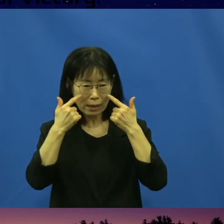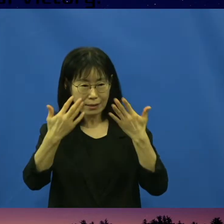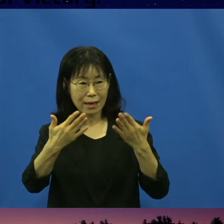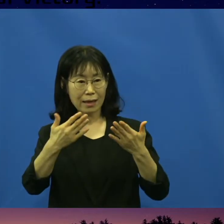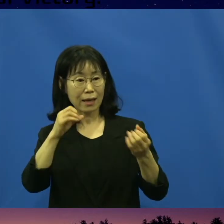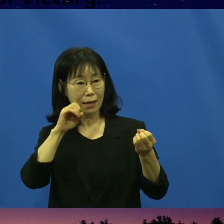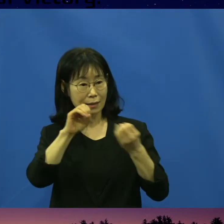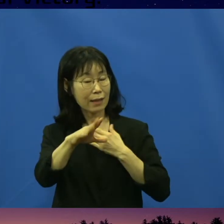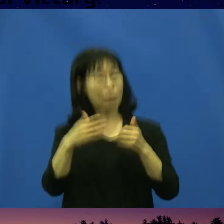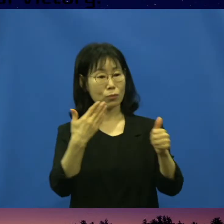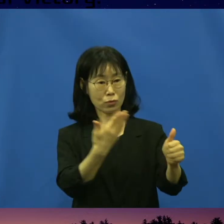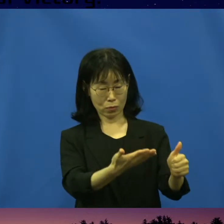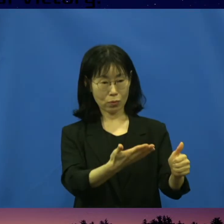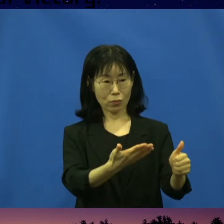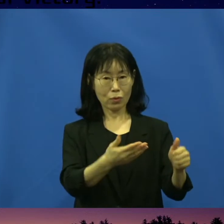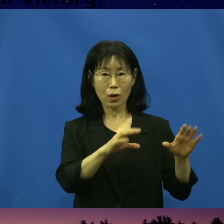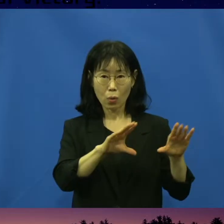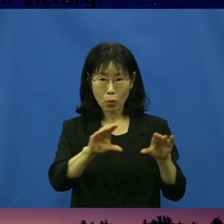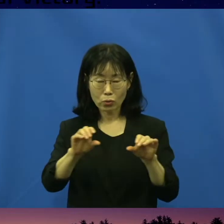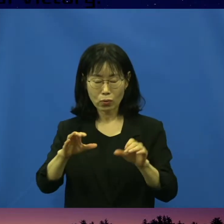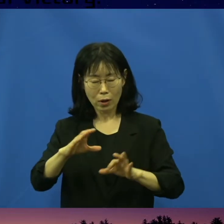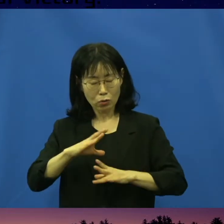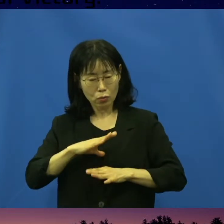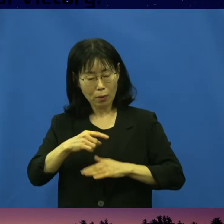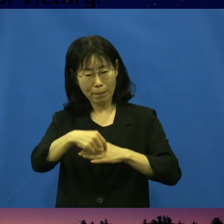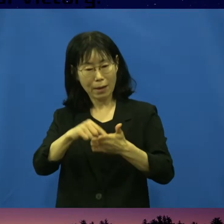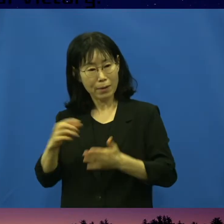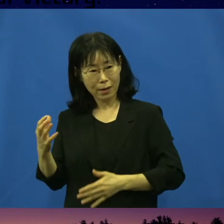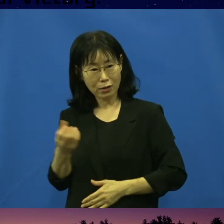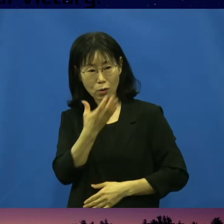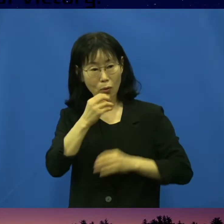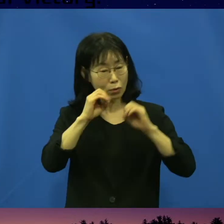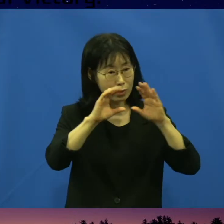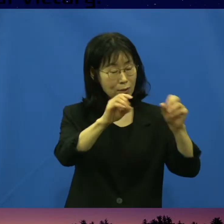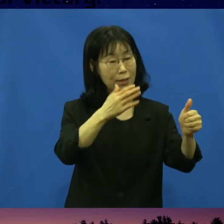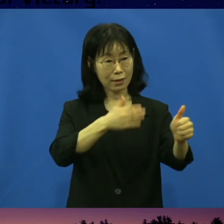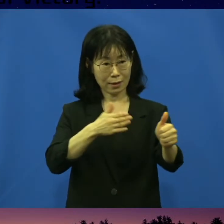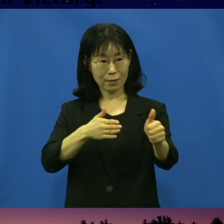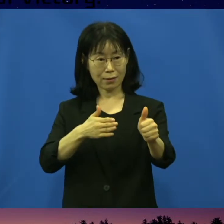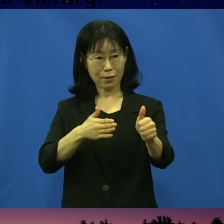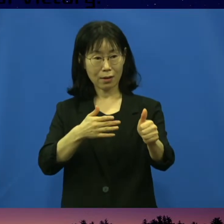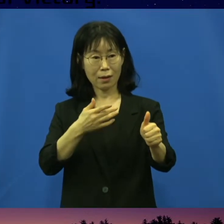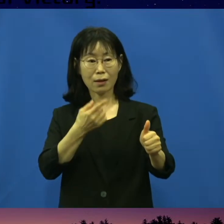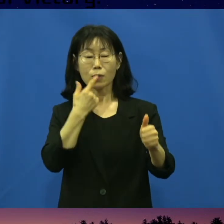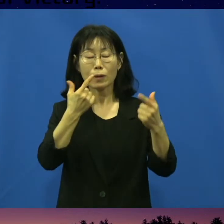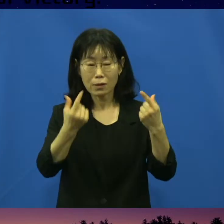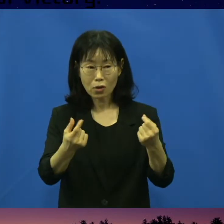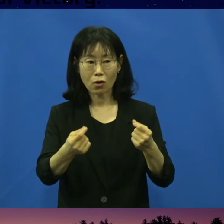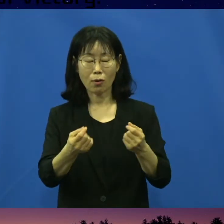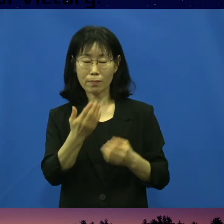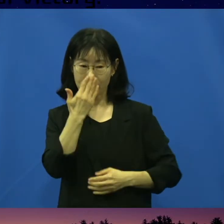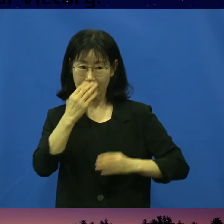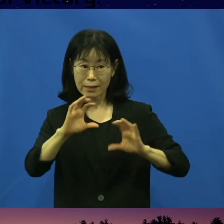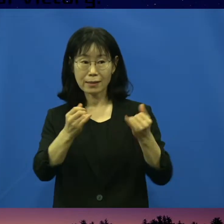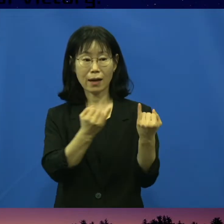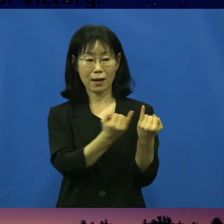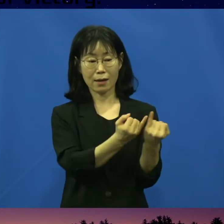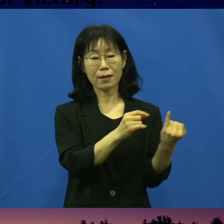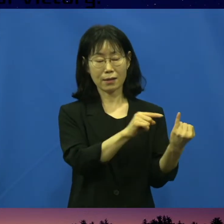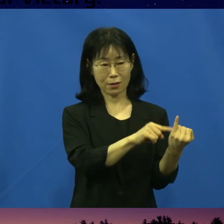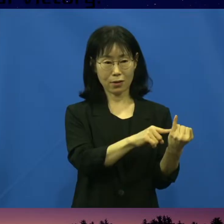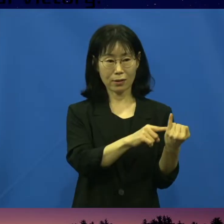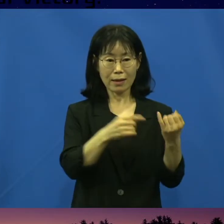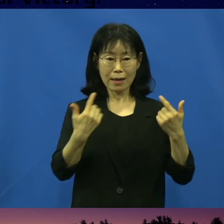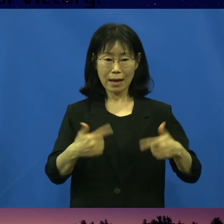준비하되 온유와 두려움으로 하고. 이 소녀가 지금 이 말씀 그대로 항상 준비하고 있는 거예요.